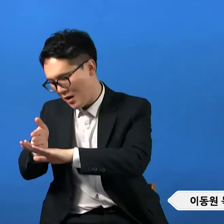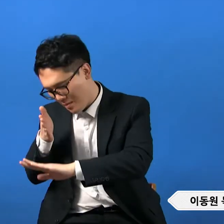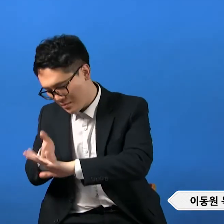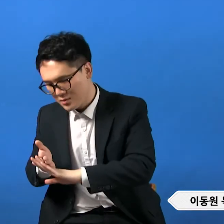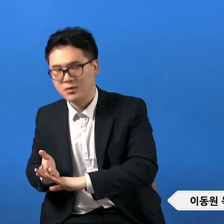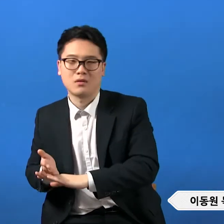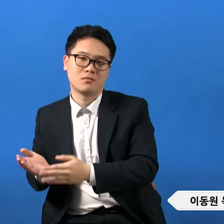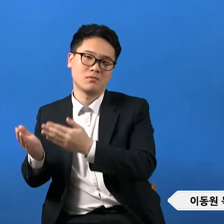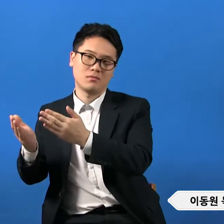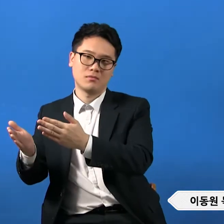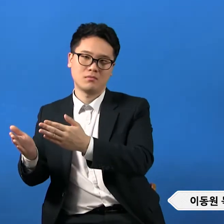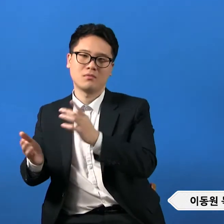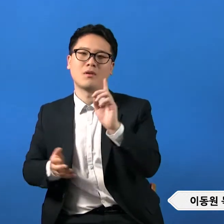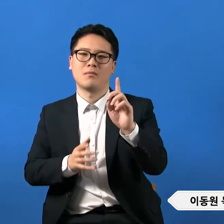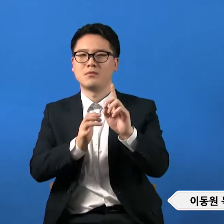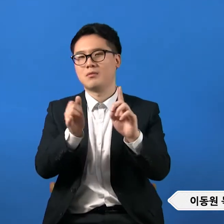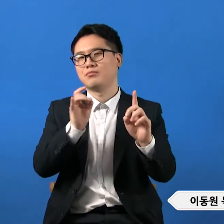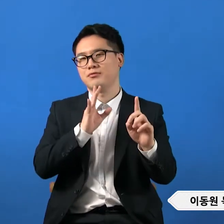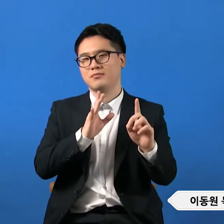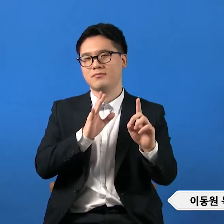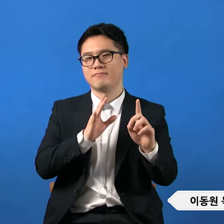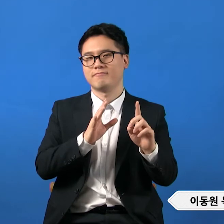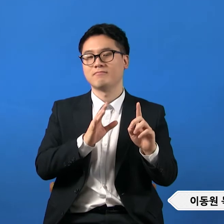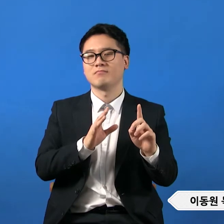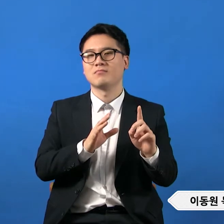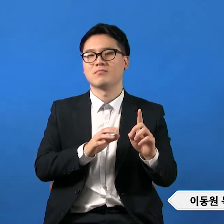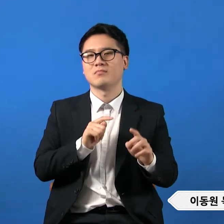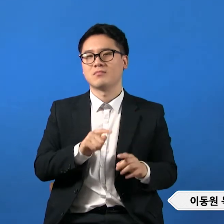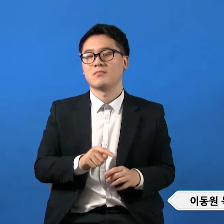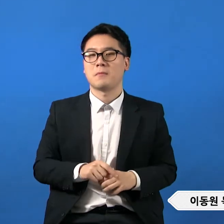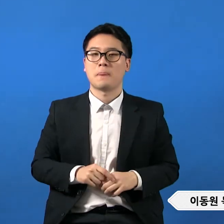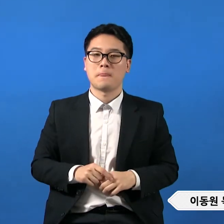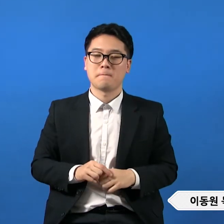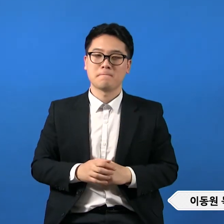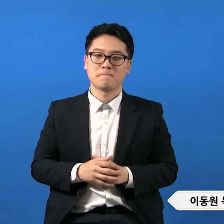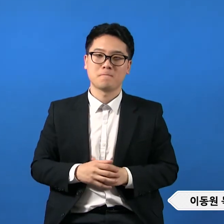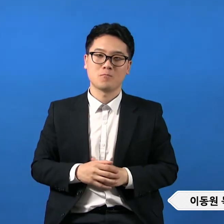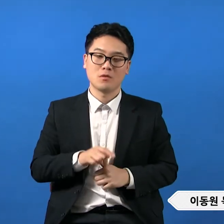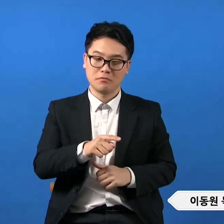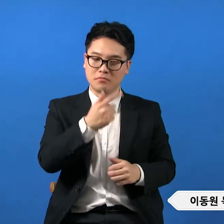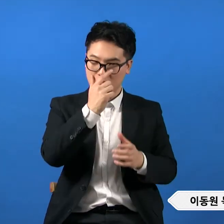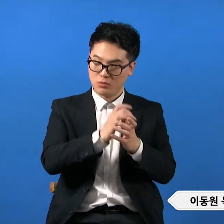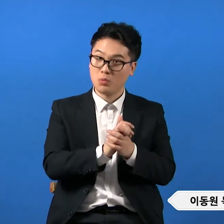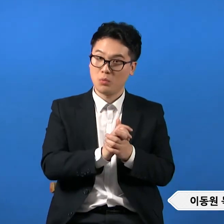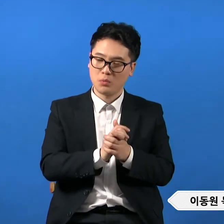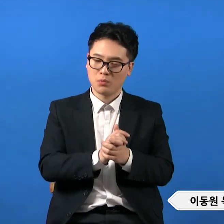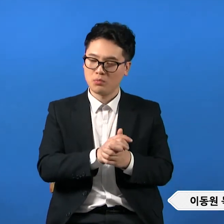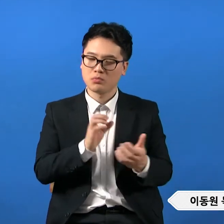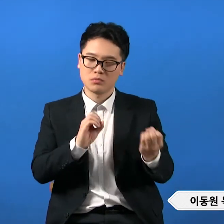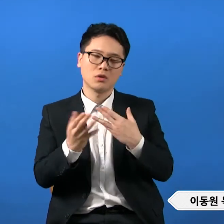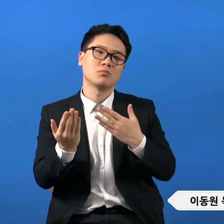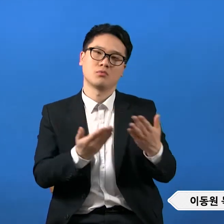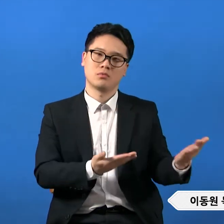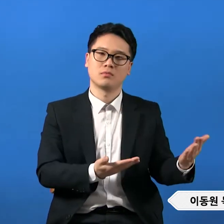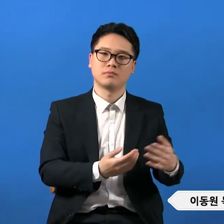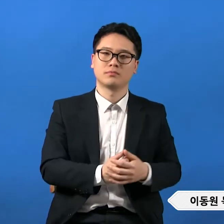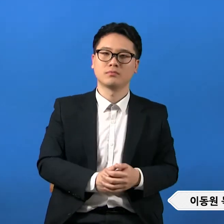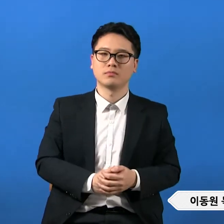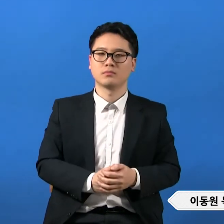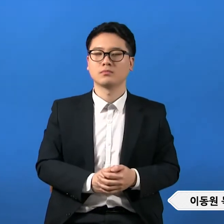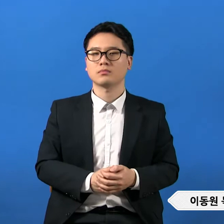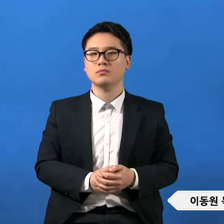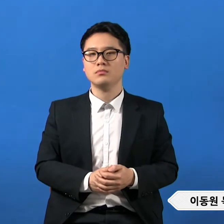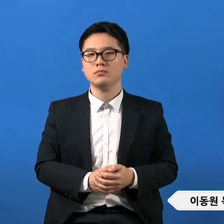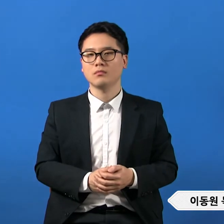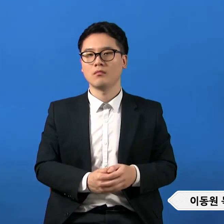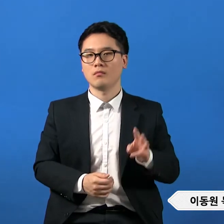한 사람밖에. 어쨌든 그들의 기도는 응답이 되었습니다. 세 번째 케이스, 복음서에 보시면